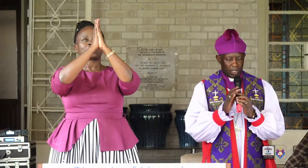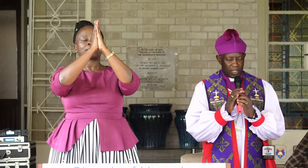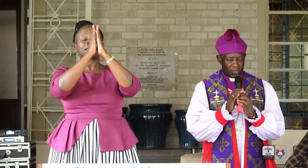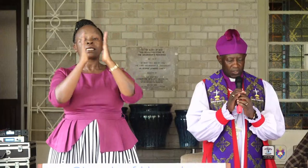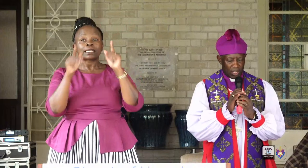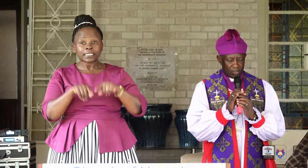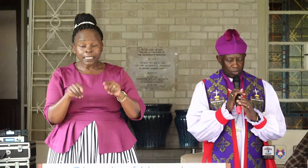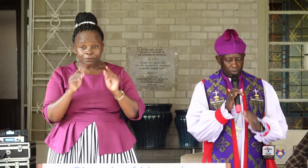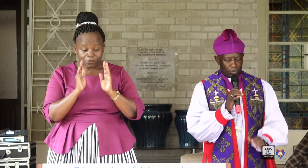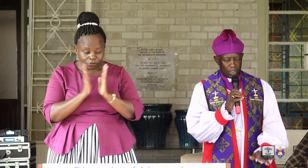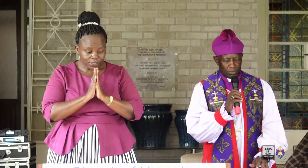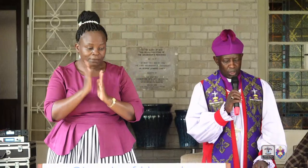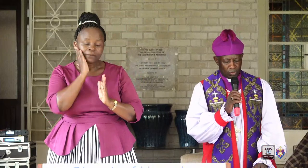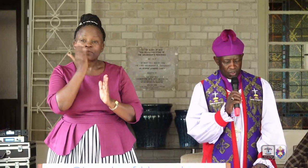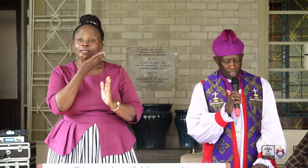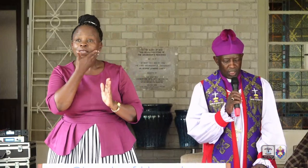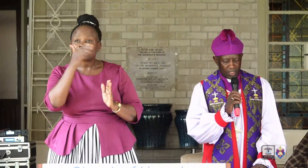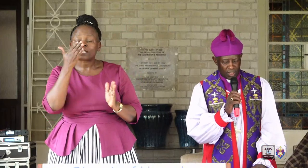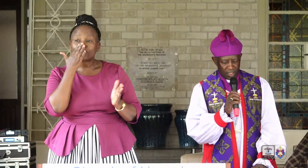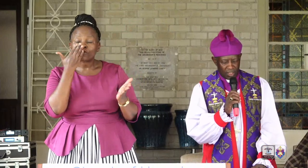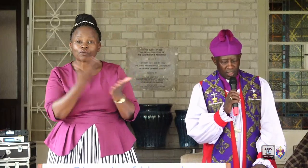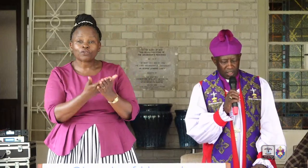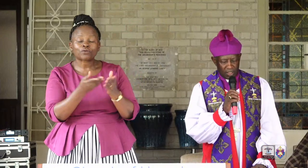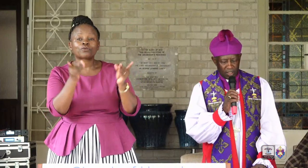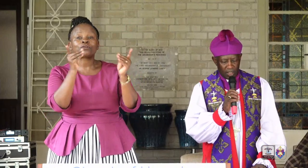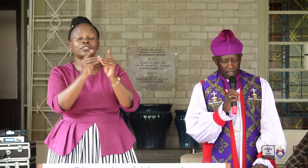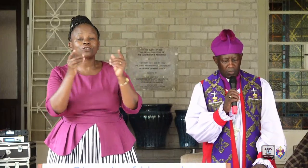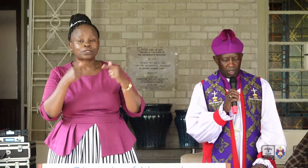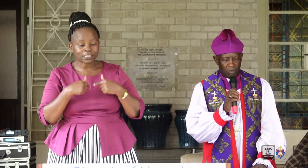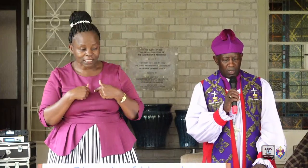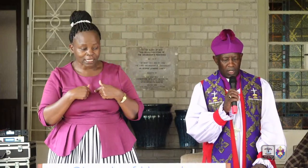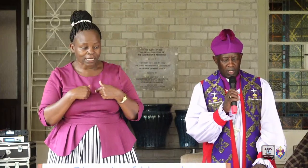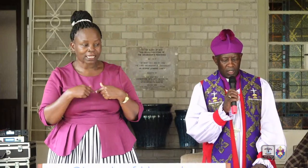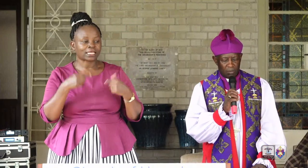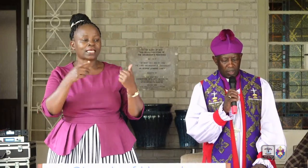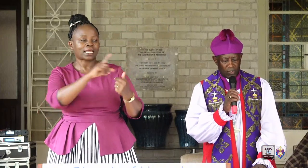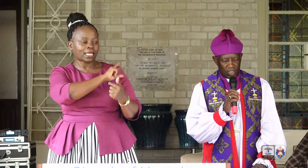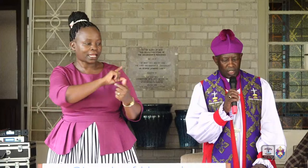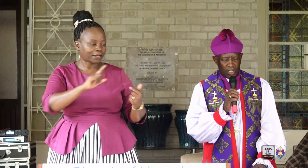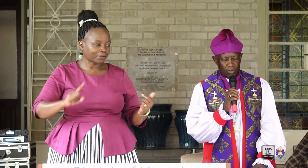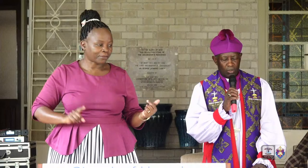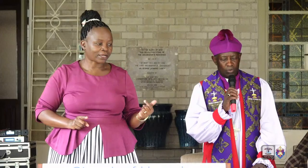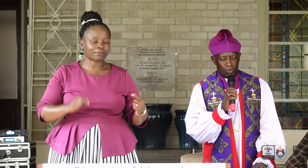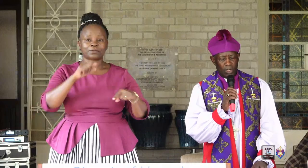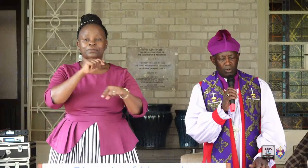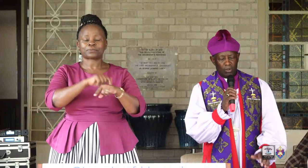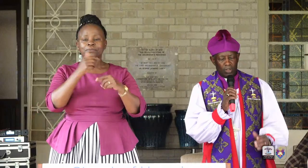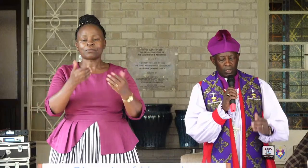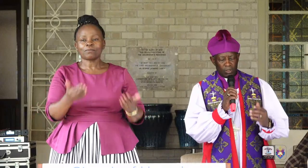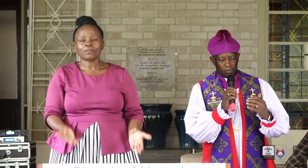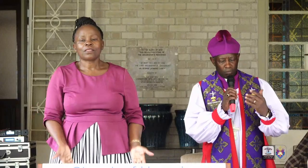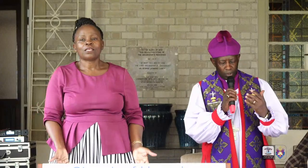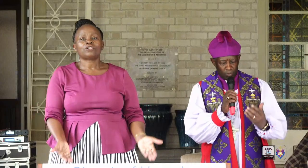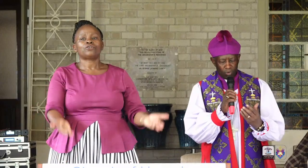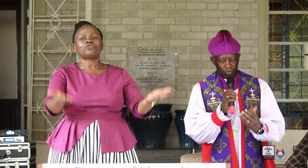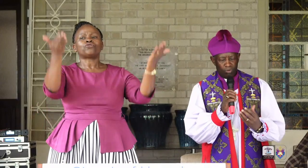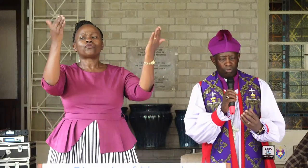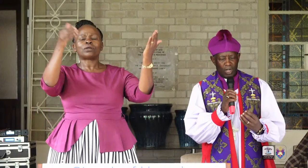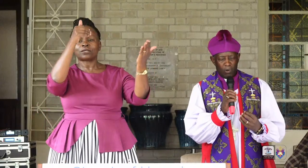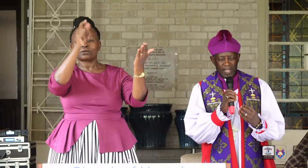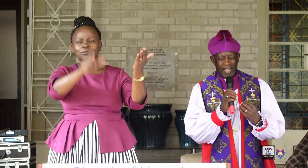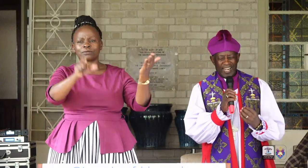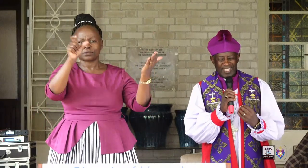tusaba ekisa kyono obulungi bwo kitusinkane era mukama mu kaseera kano twayo buli